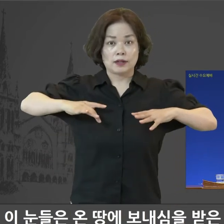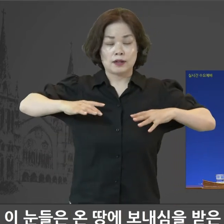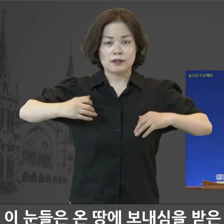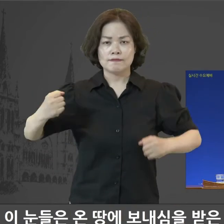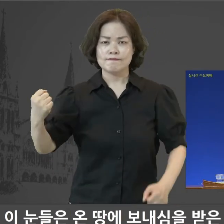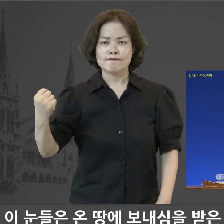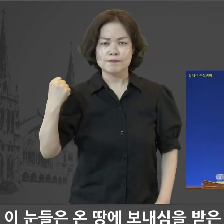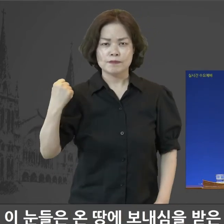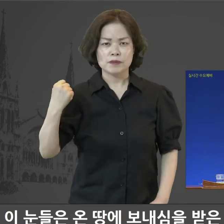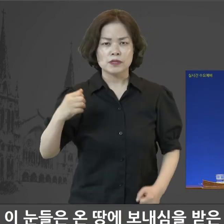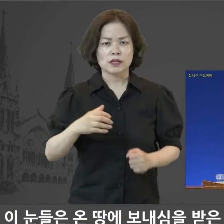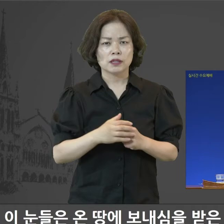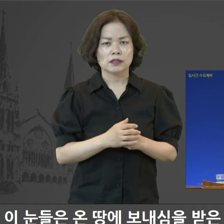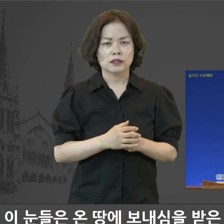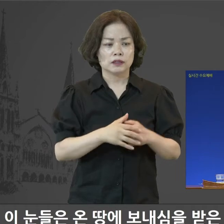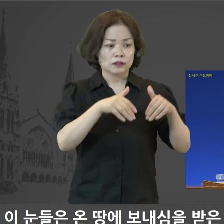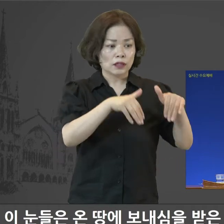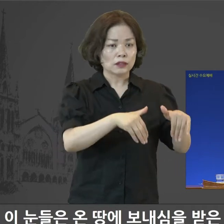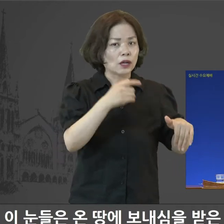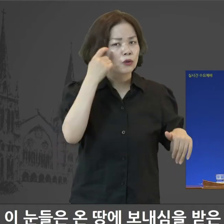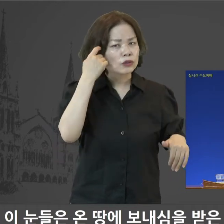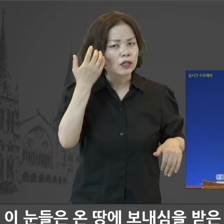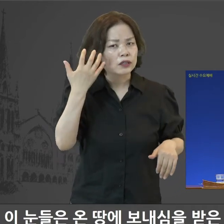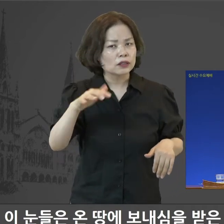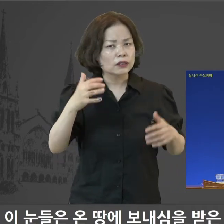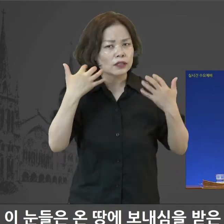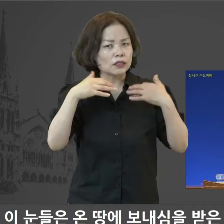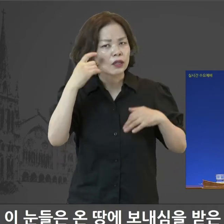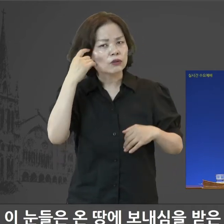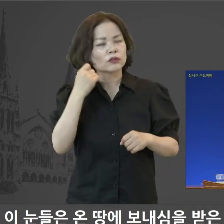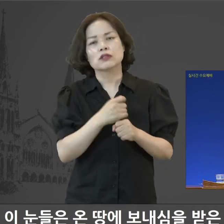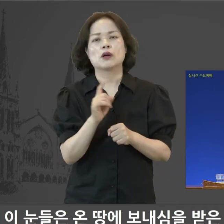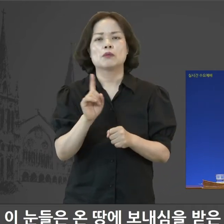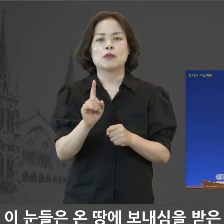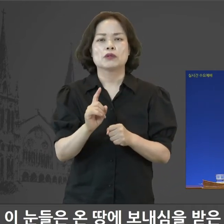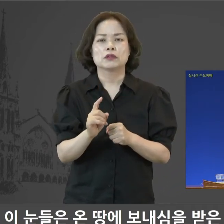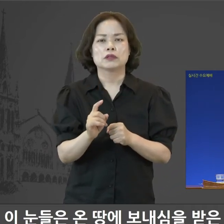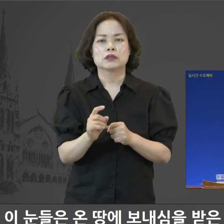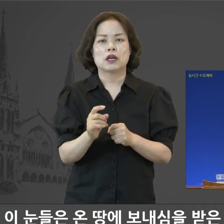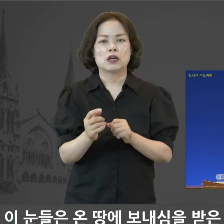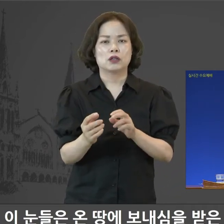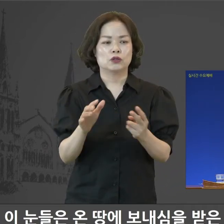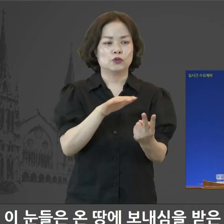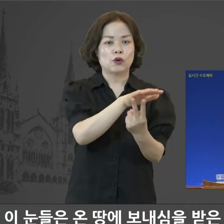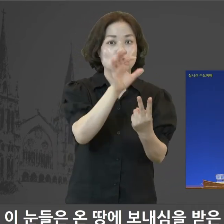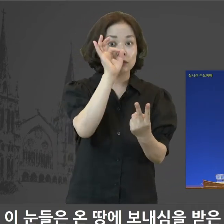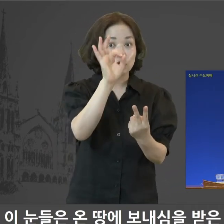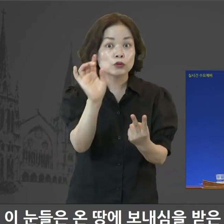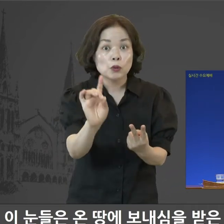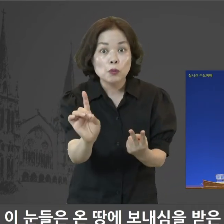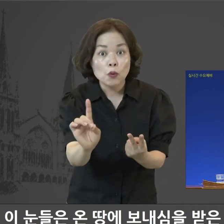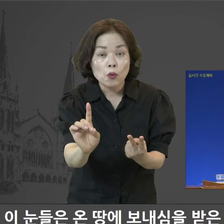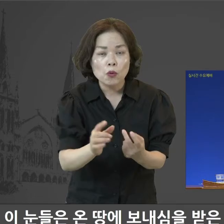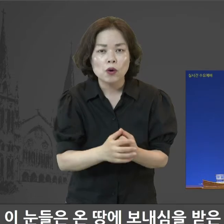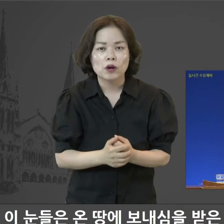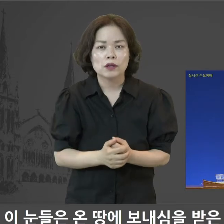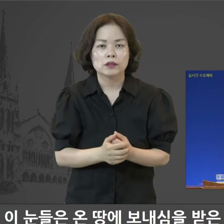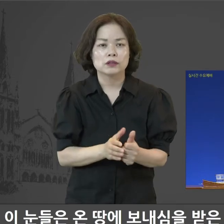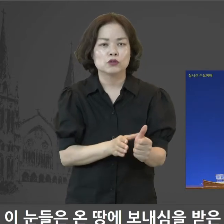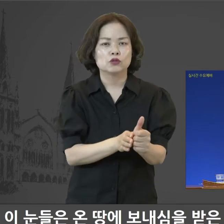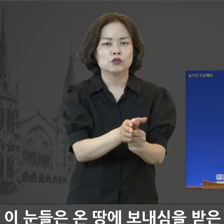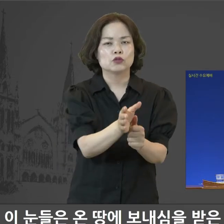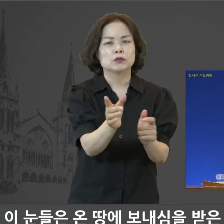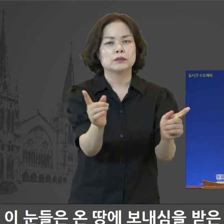라이언, 사자를 생각을 했는데 지금 요한이 보게 되는 게 무엇이라고 말씀하고 있습니까? 네,